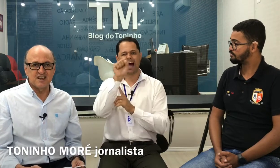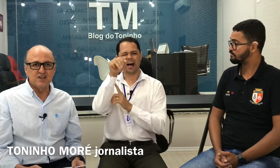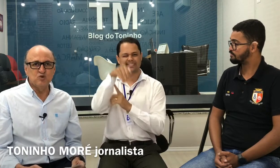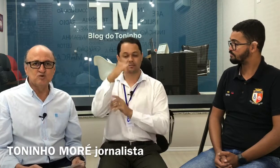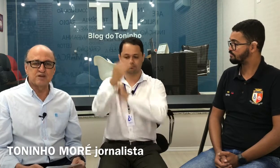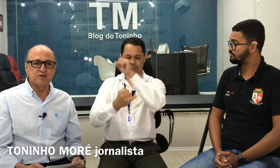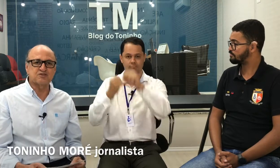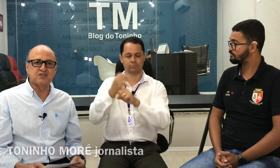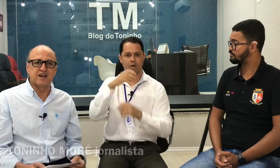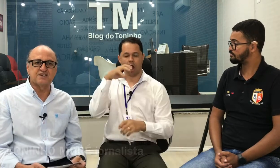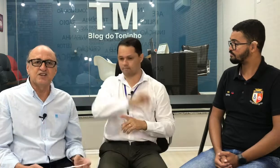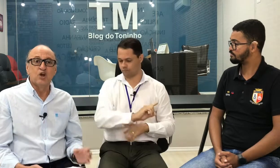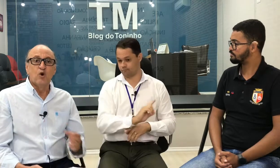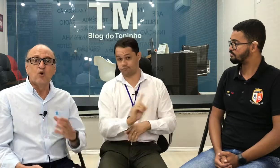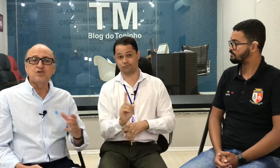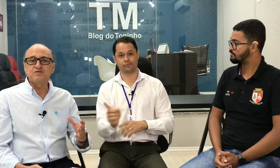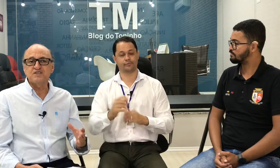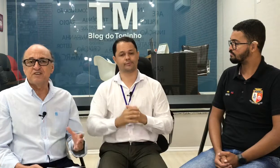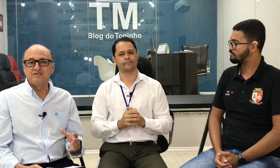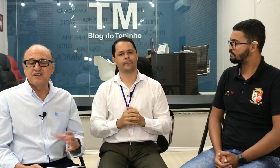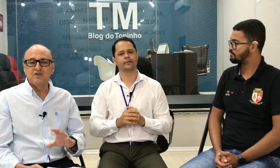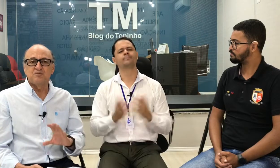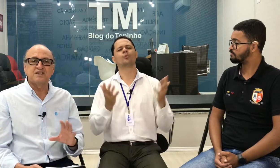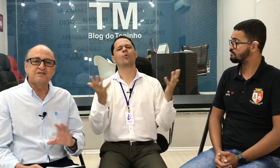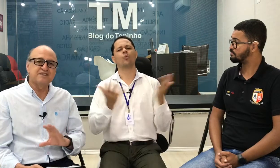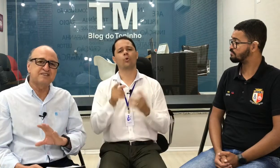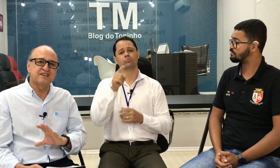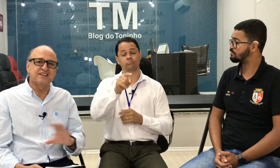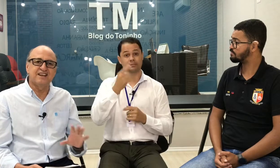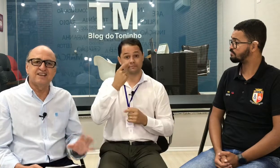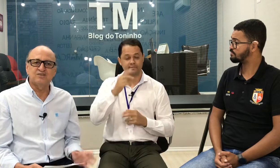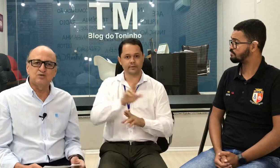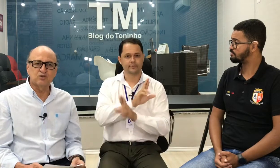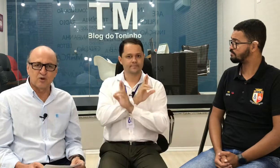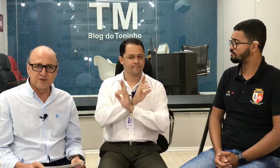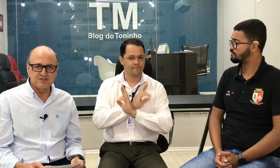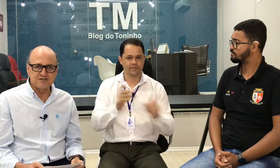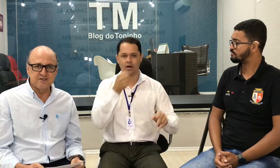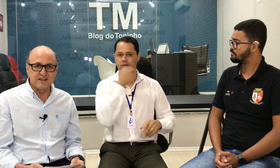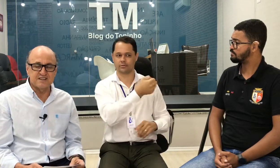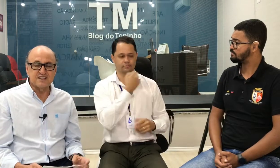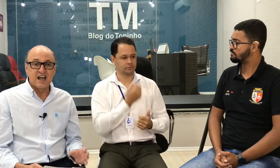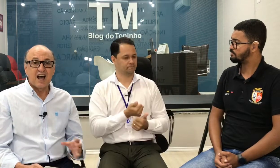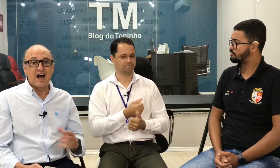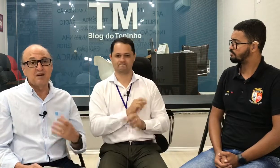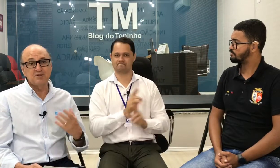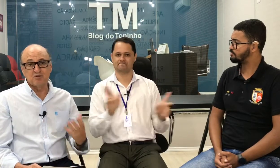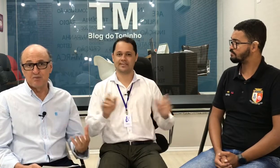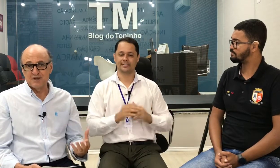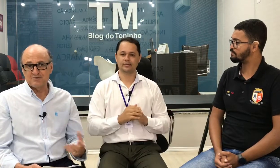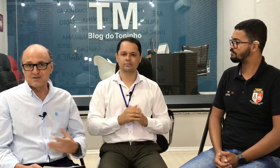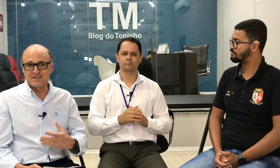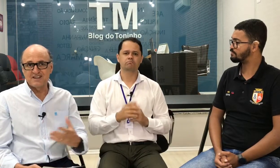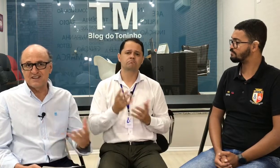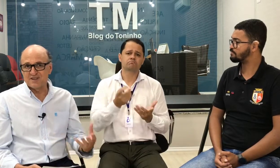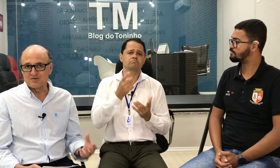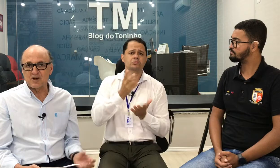ultra velocidade. Hoje você vai ver uma entrevista que é totalmente diferente. Habitualmente você nos